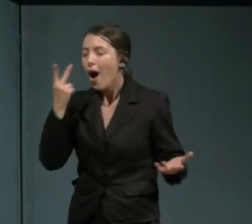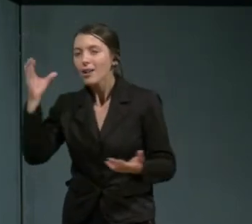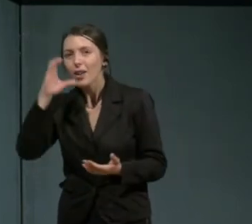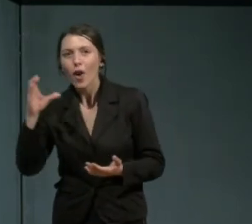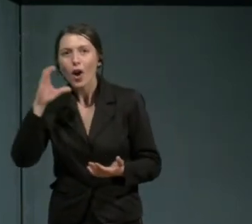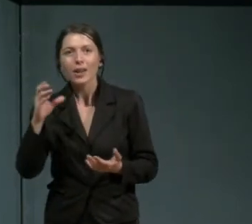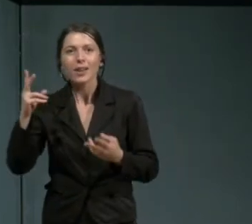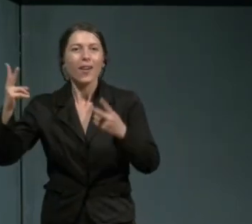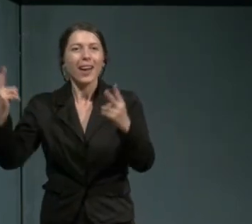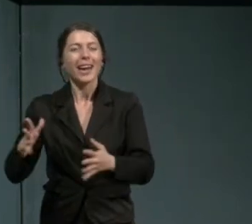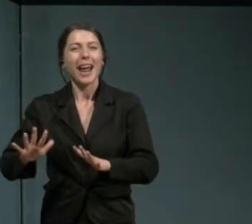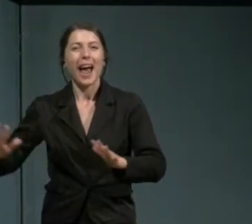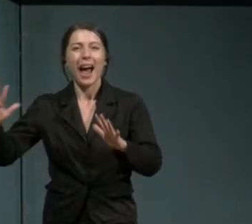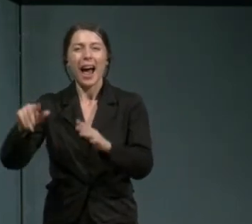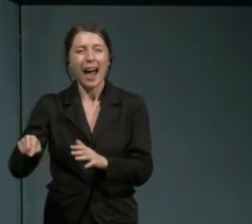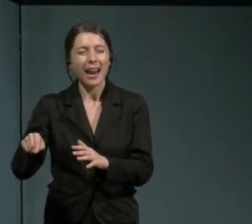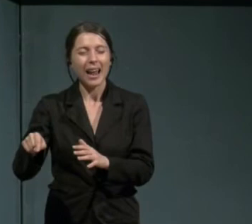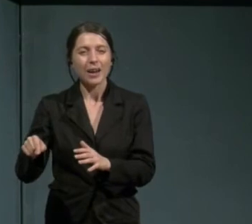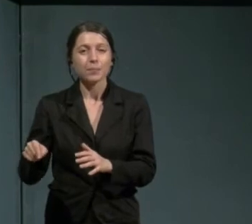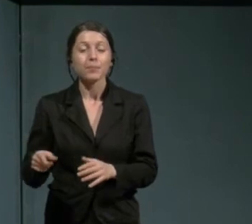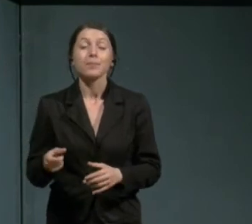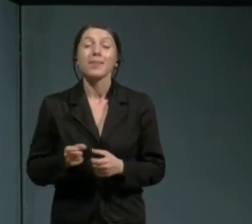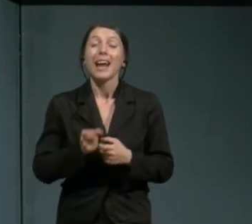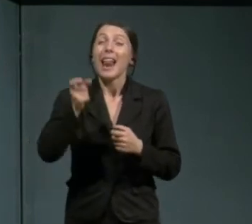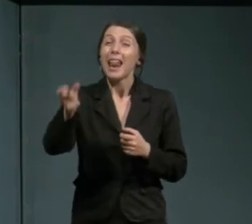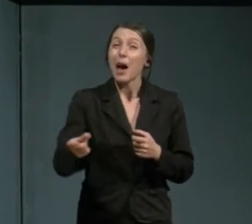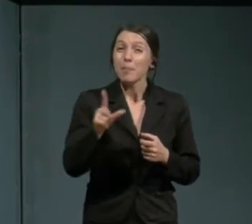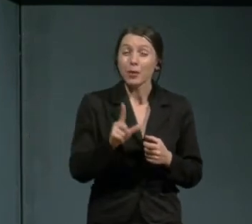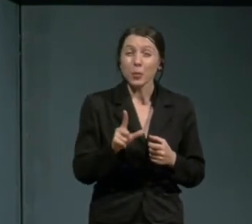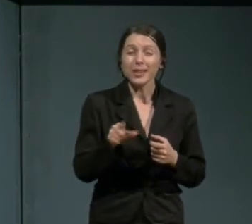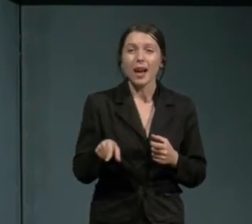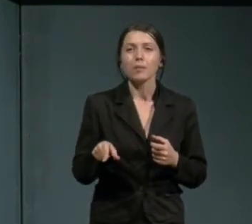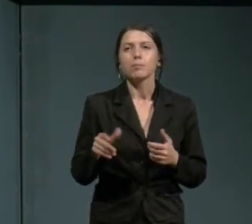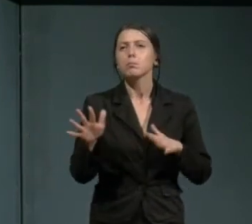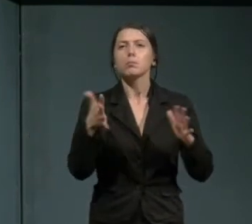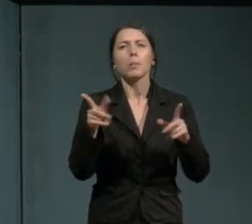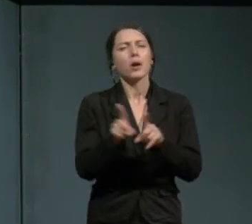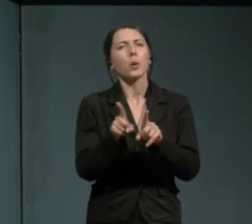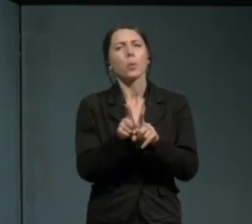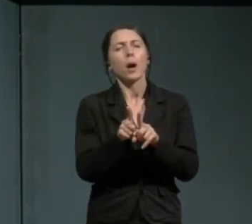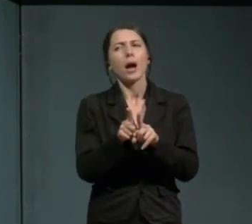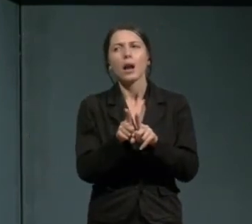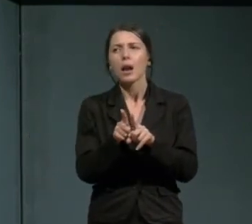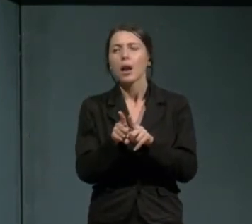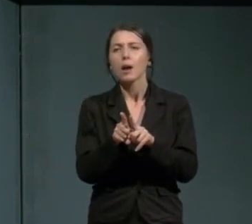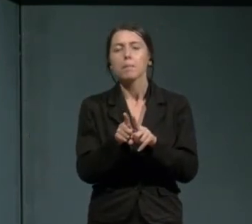documentava documentata lampedusa fatto più o meno a